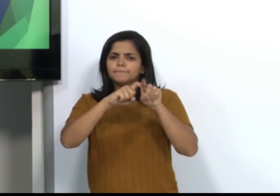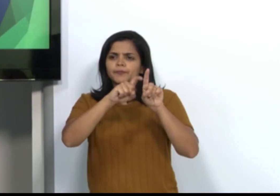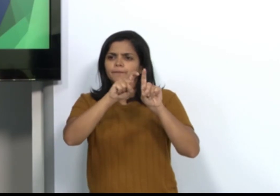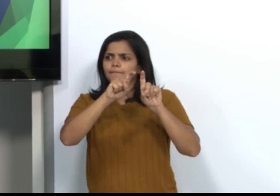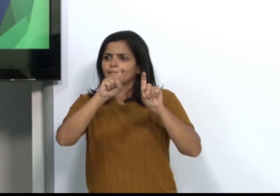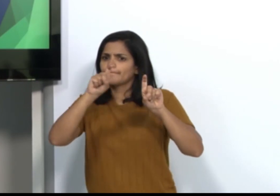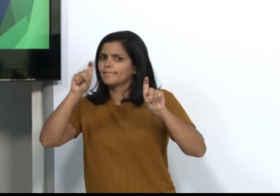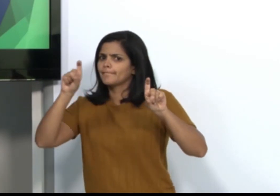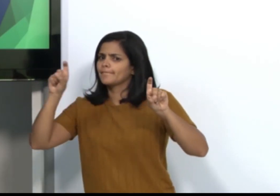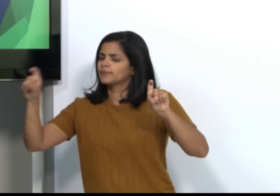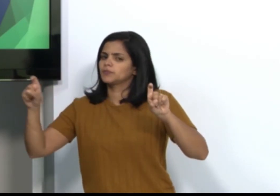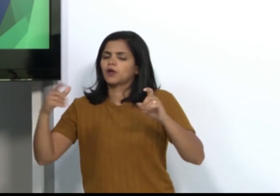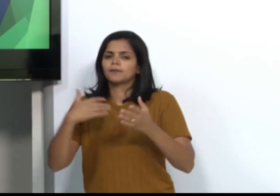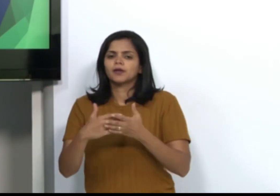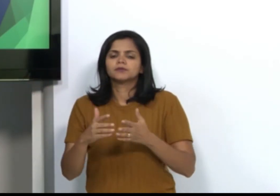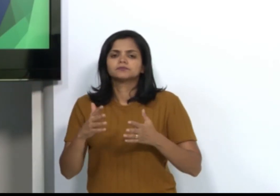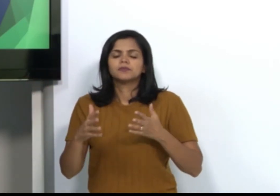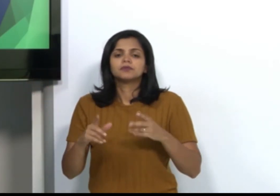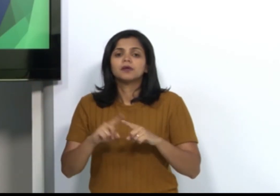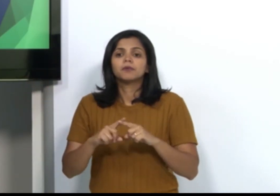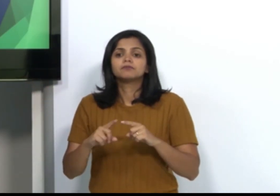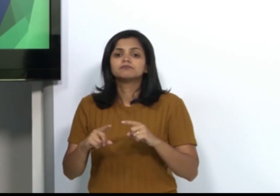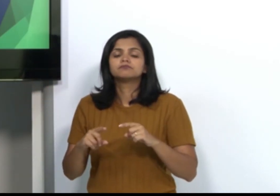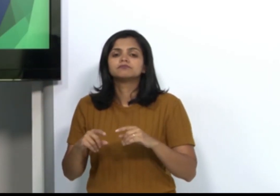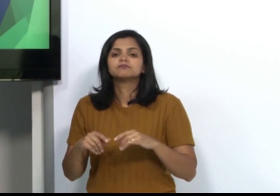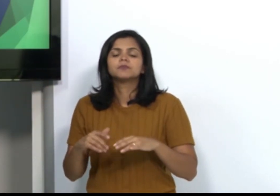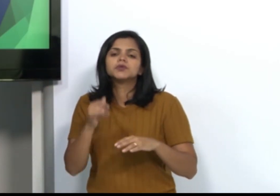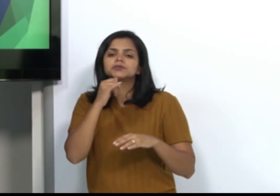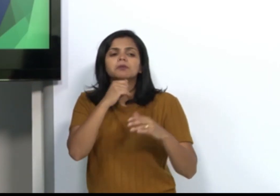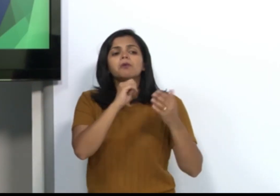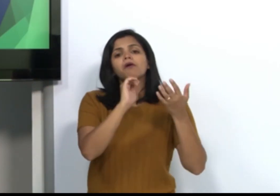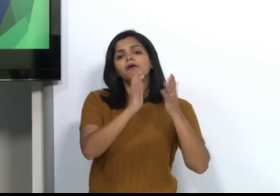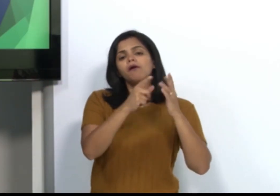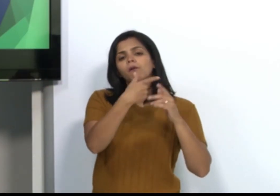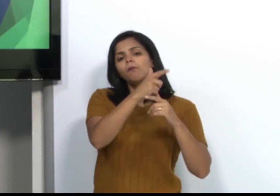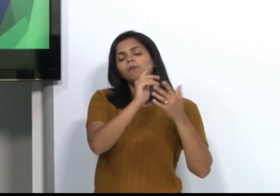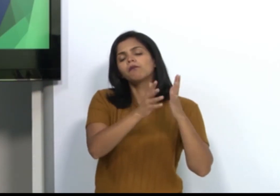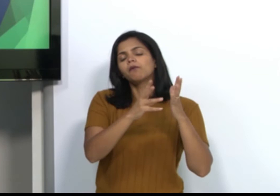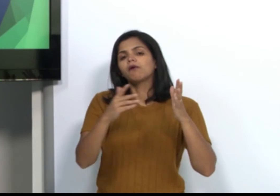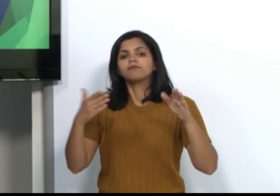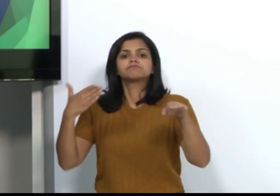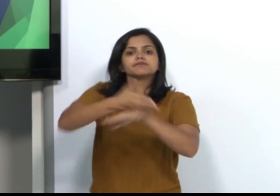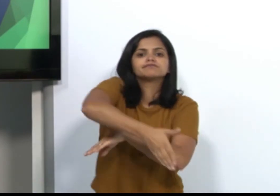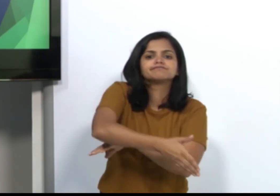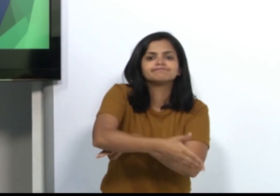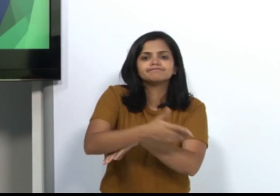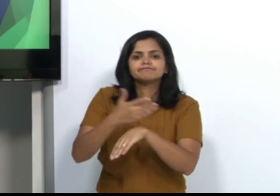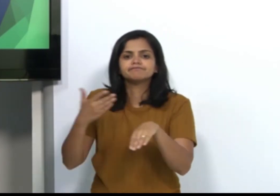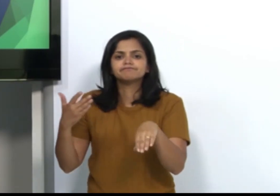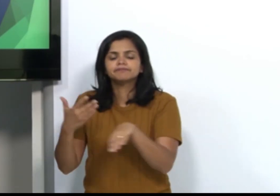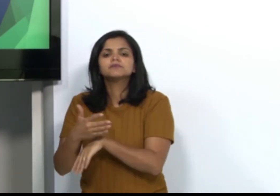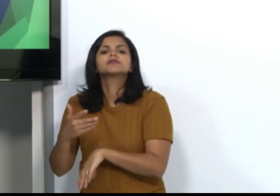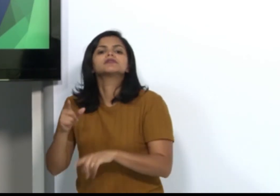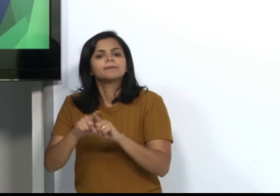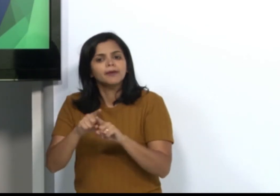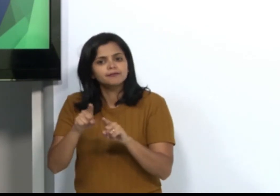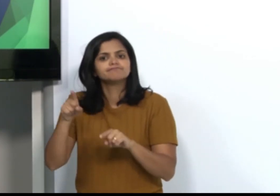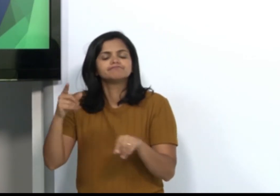do sinal e o final do sinal. Por exemplo, eu estou sinalizando aqui e há um corte, há um outro